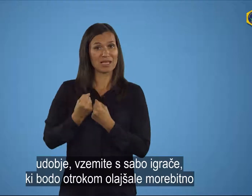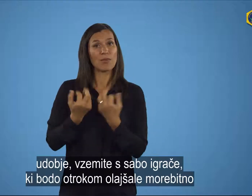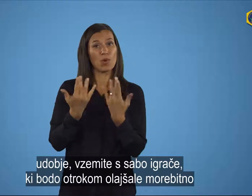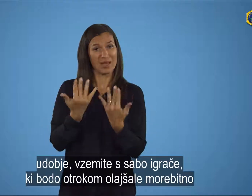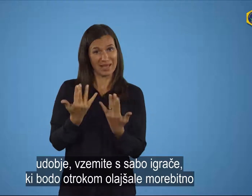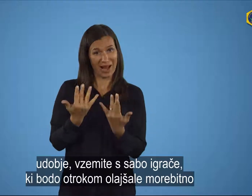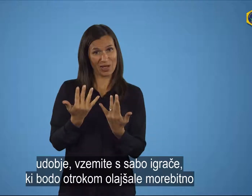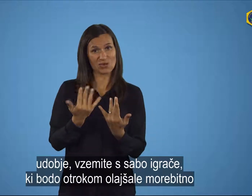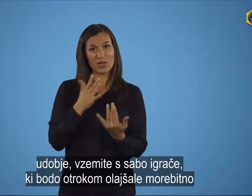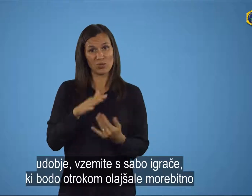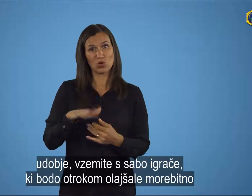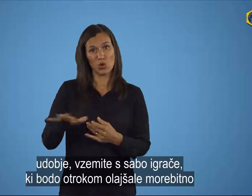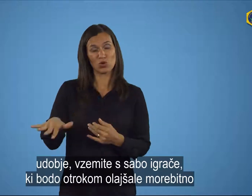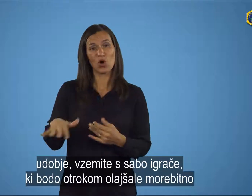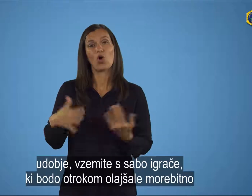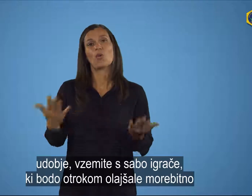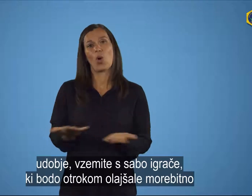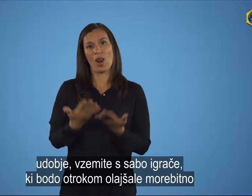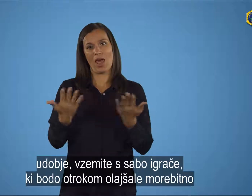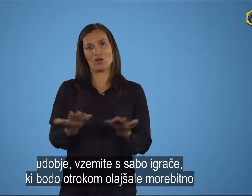otrokom olajšale morebitno čakanje na meji.